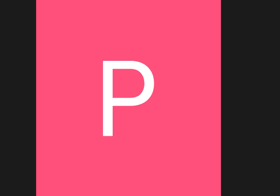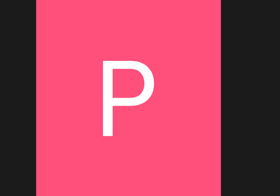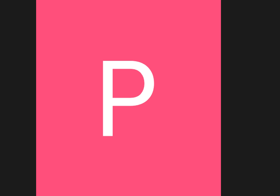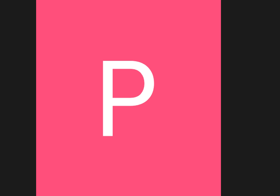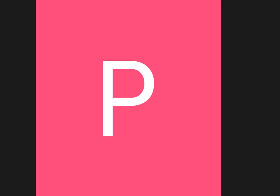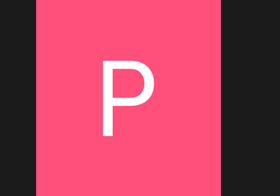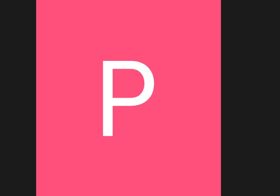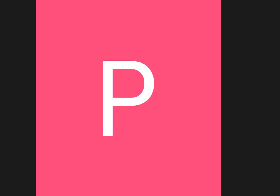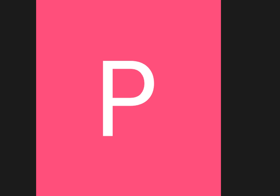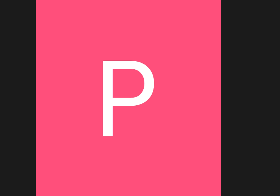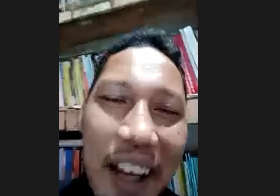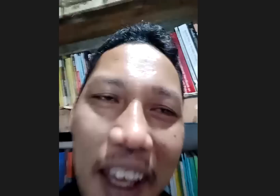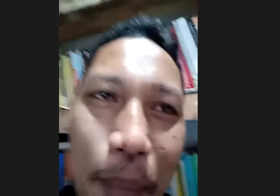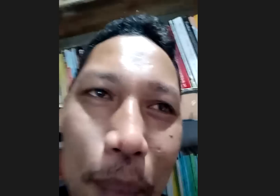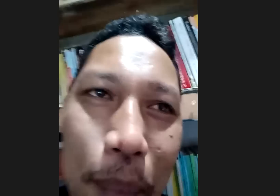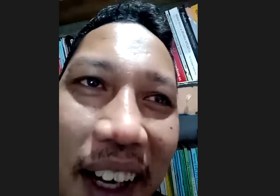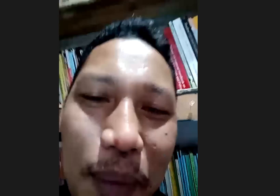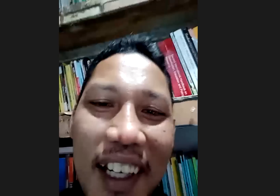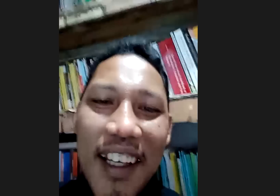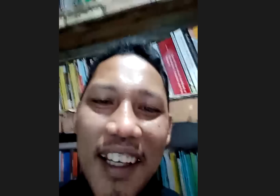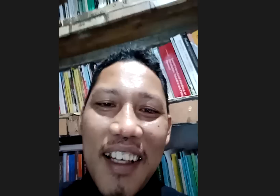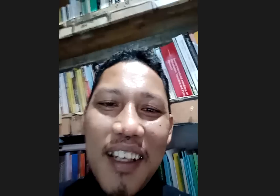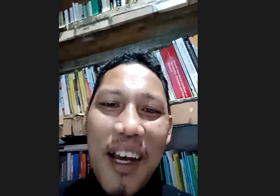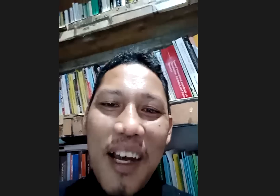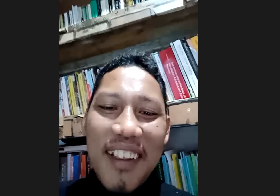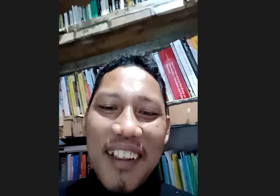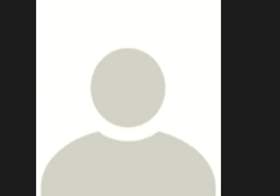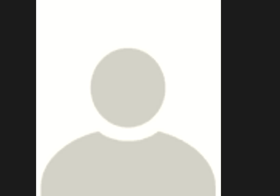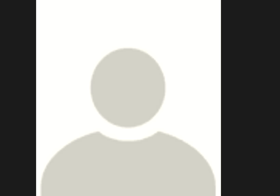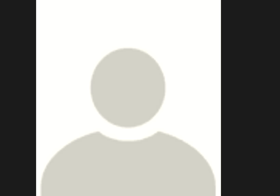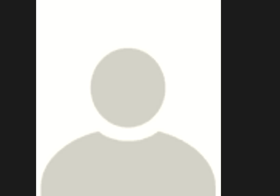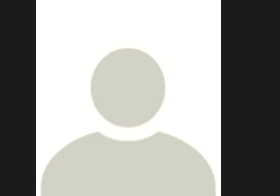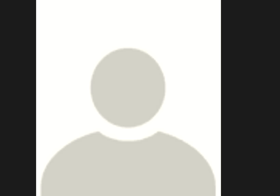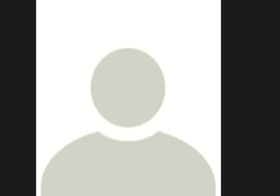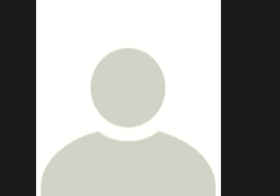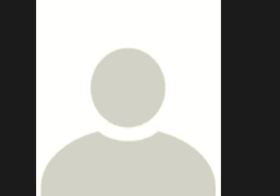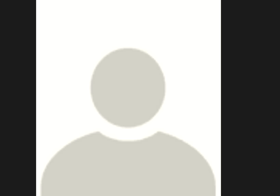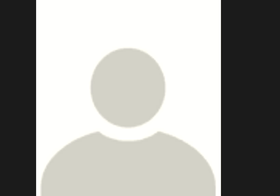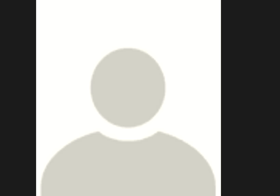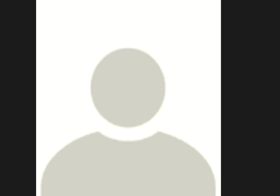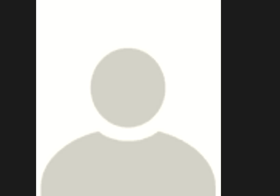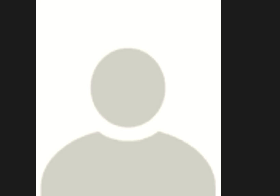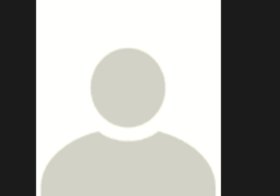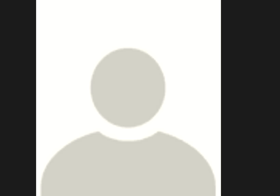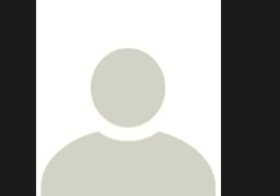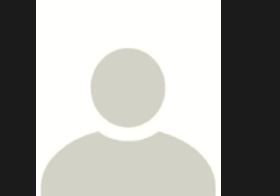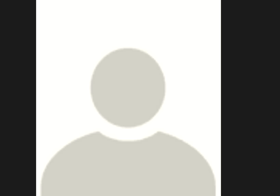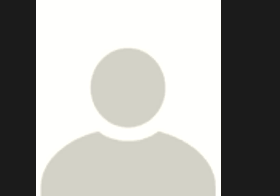Semoga event yang seperti ini lagi ke depan. Amin. Okay. Iya. Baru lulus kak.